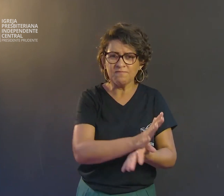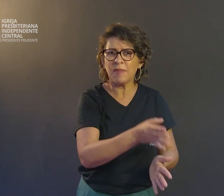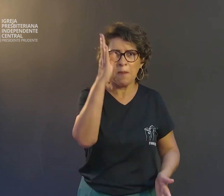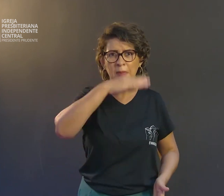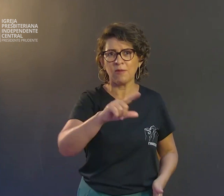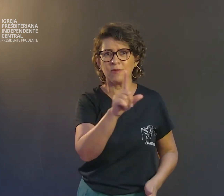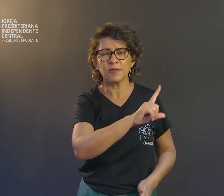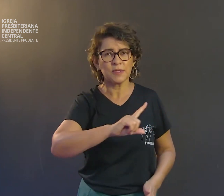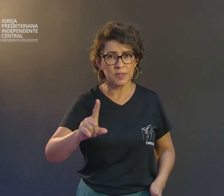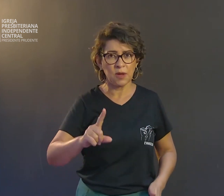estes ficarão curados.